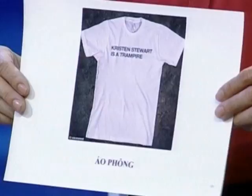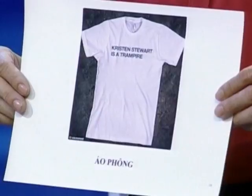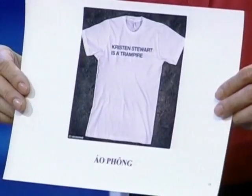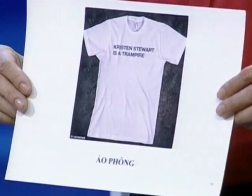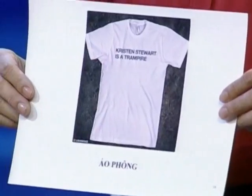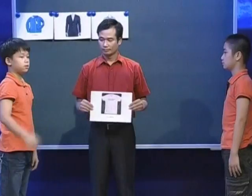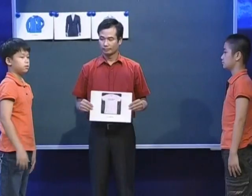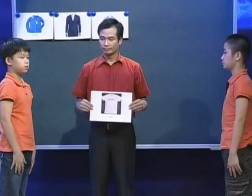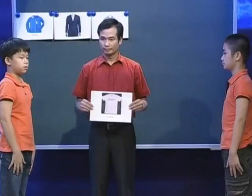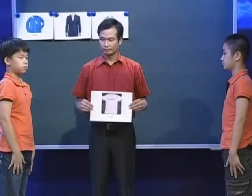Đố bạn biết đây là áo gì?